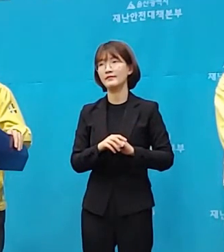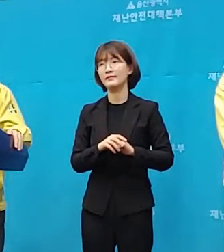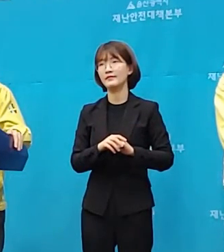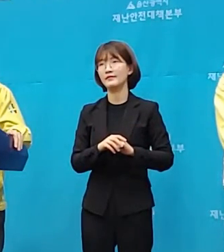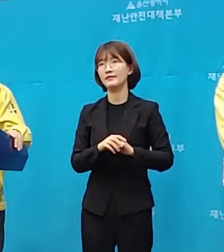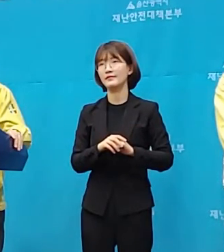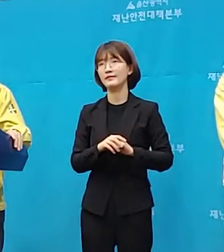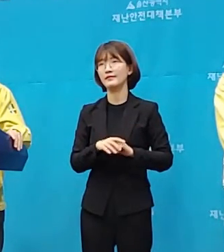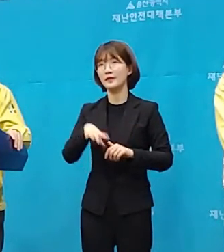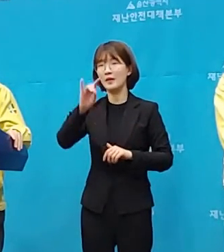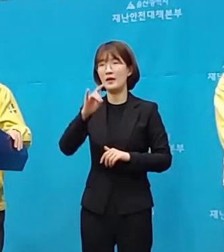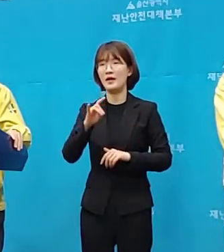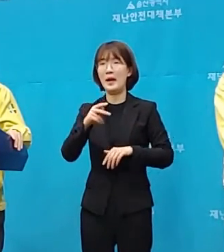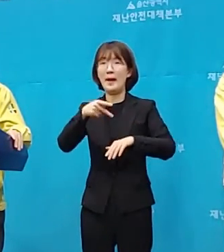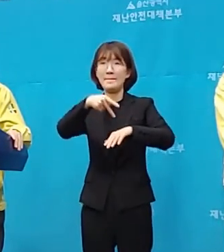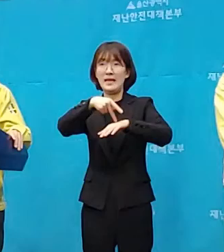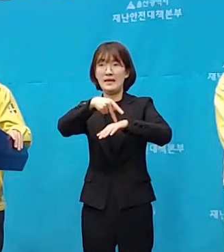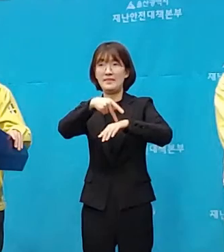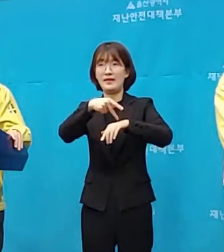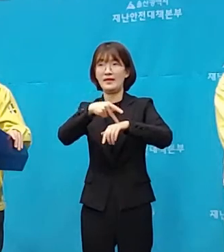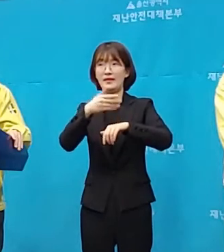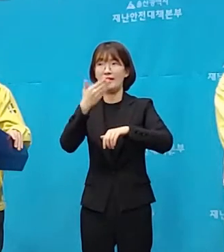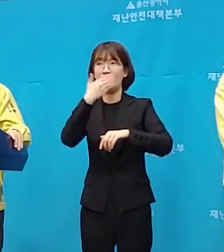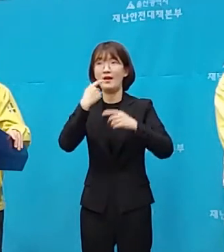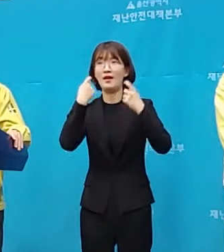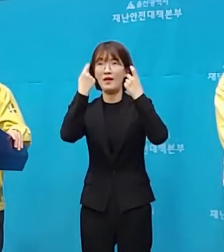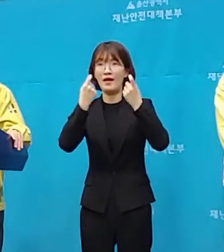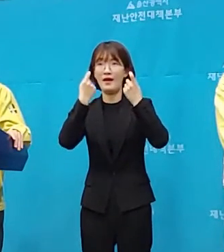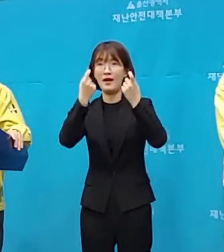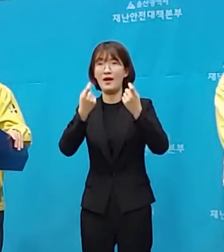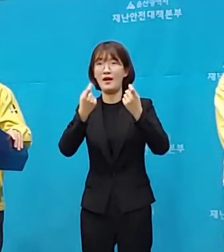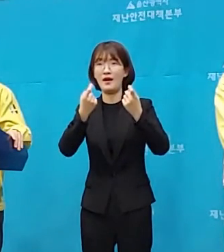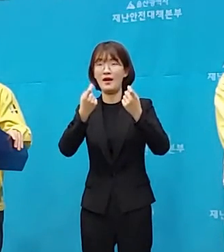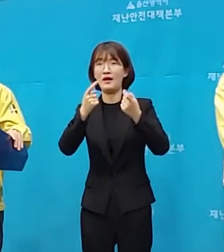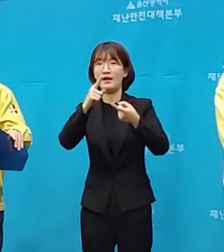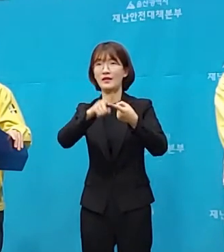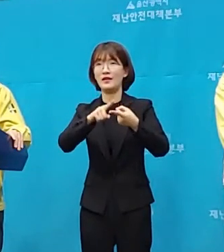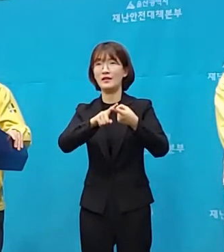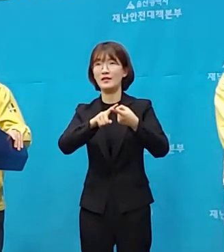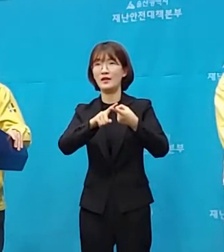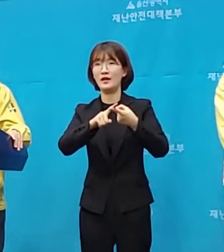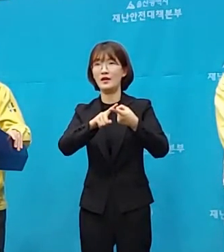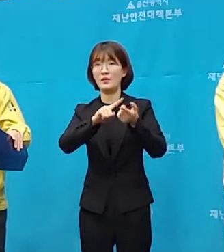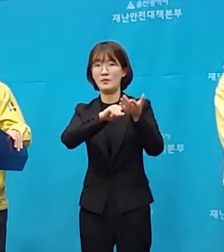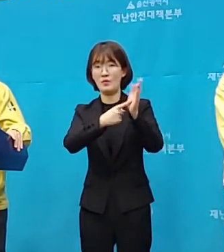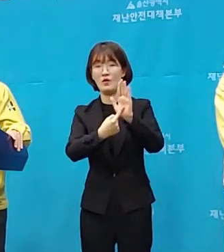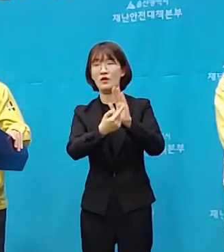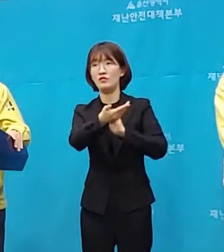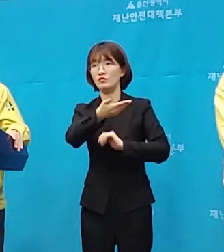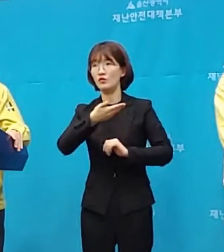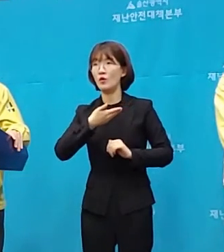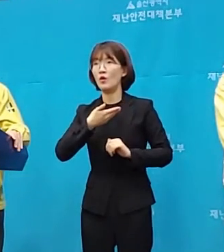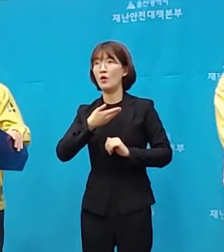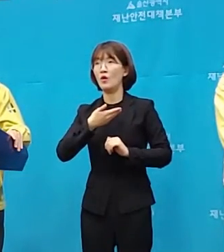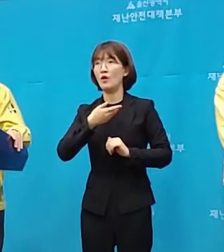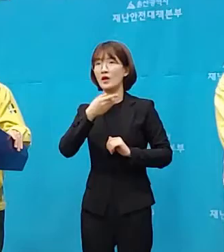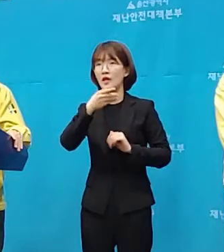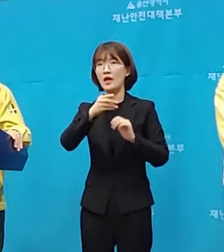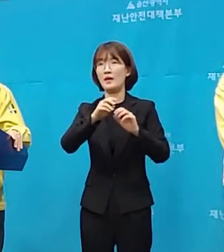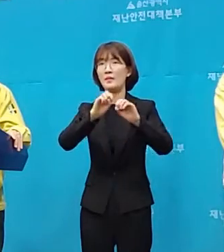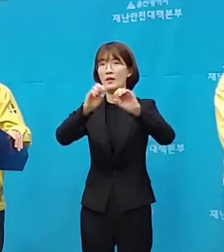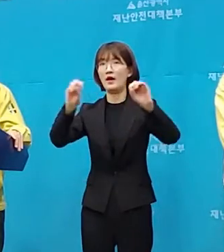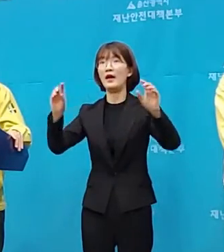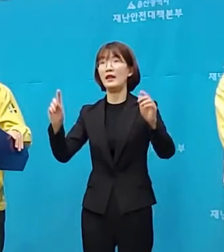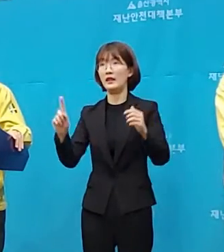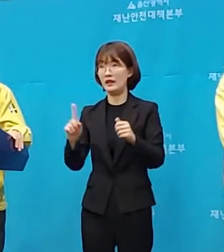그 필리핀 여행을 갔다 온 여행역을 우리가 이제 표현을 해줬고 그게 이제 보도가 되다